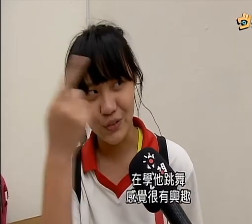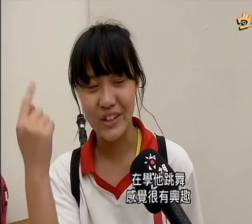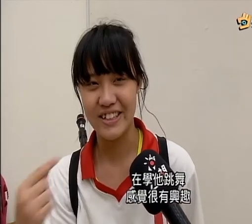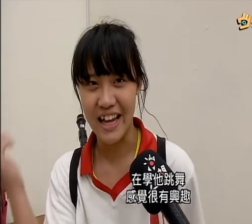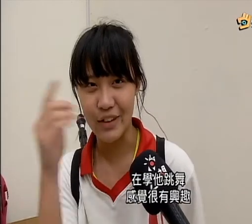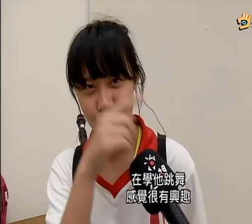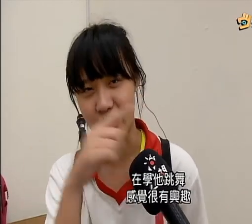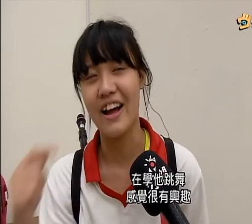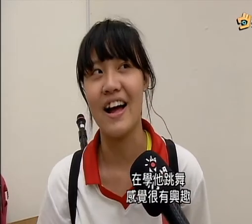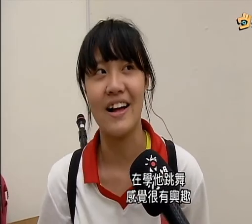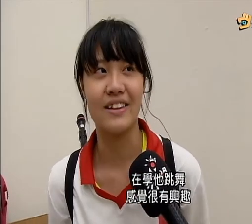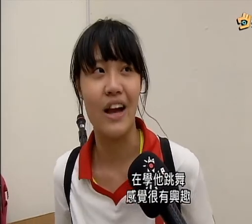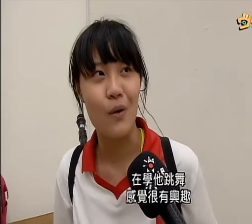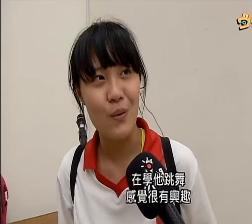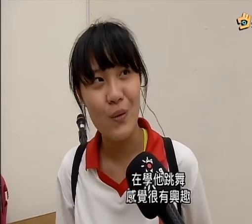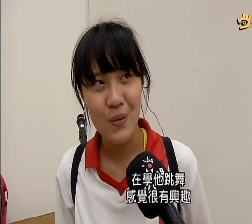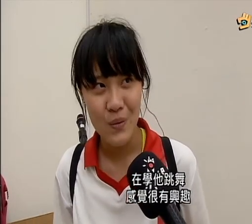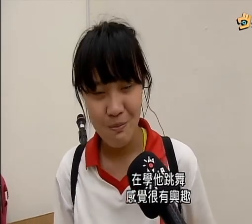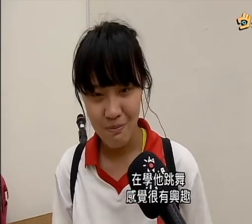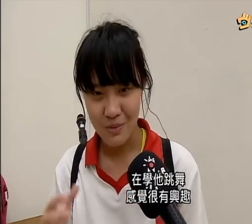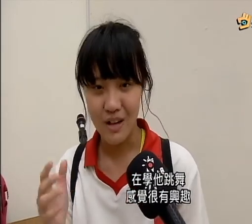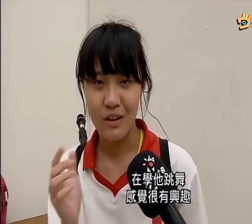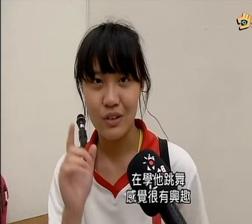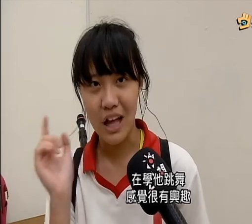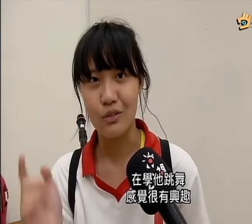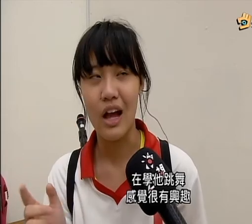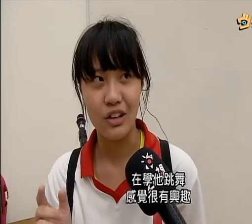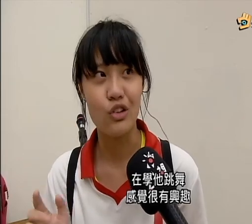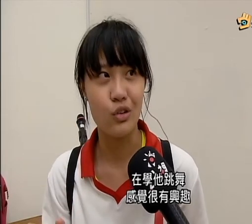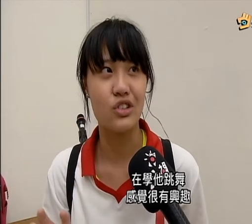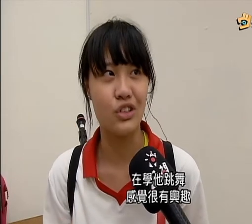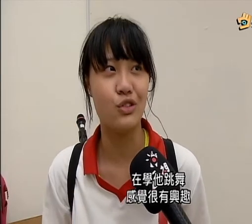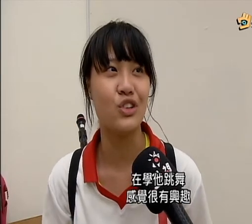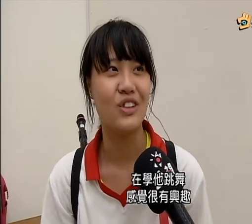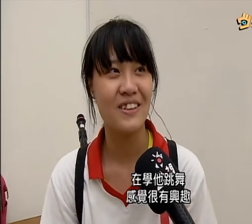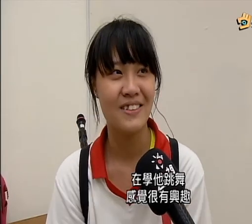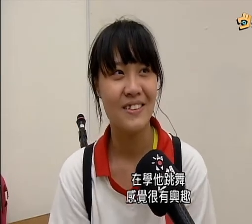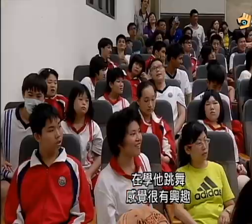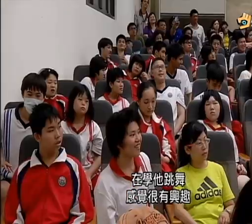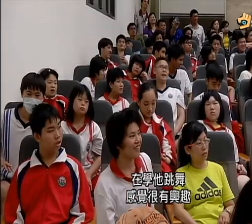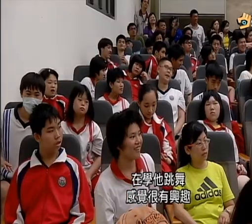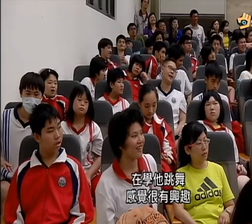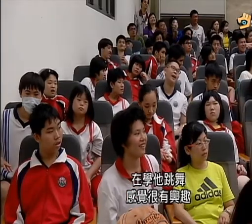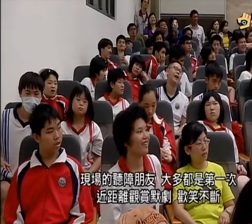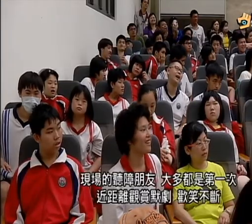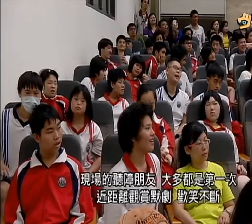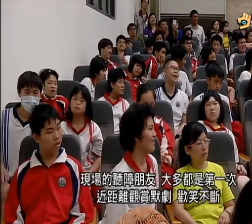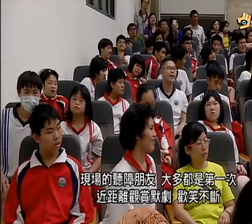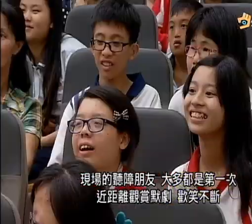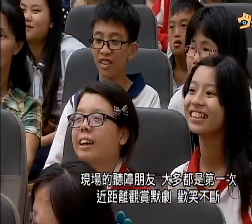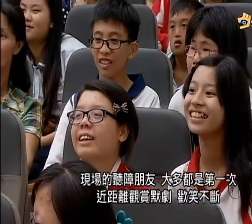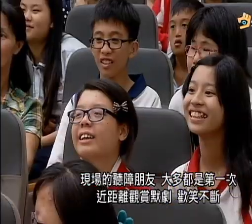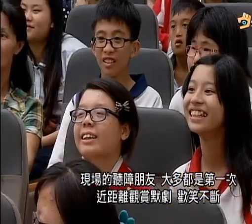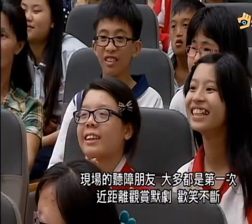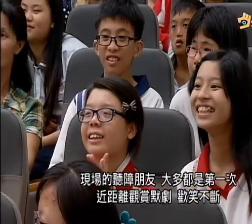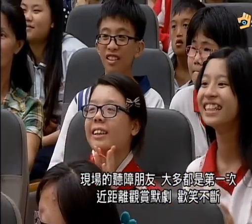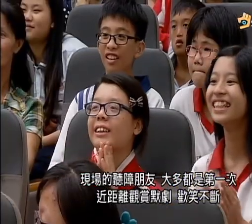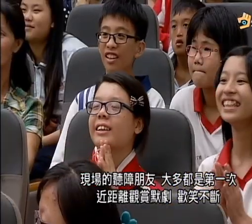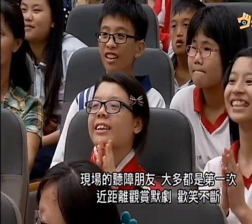所以才学他跳舞，感觉很有兴趣。 现场的听众朋友大多都是第一次近距